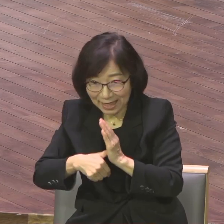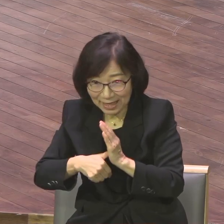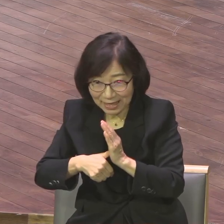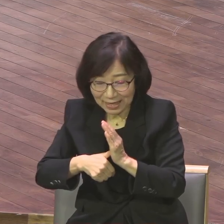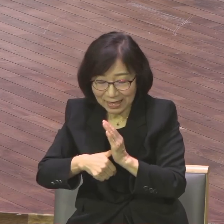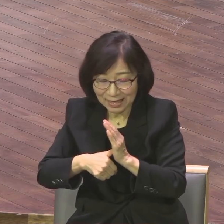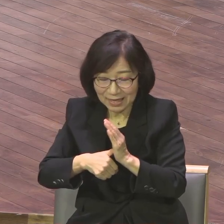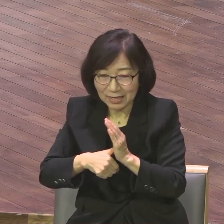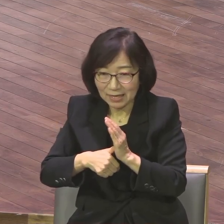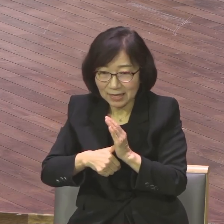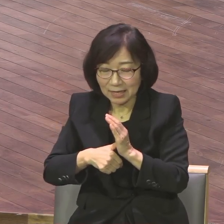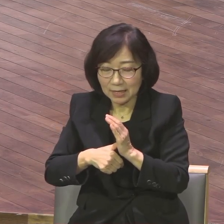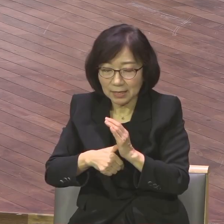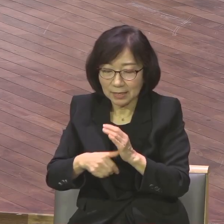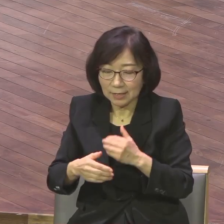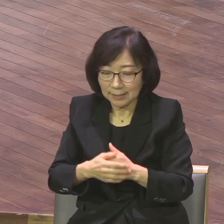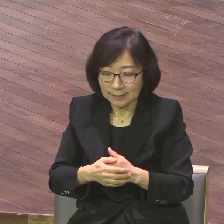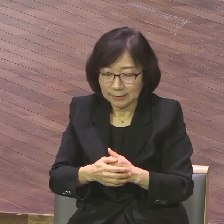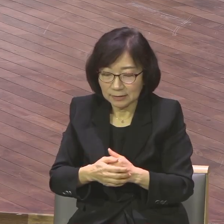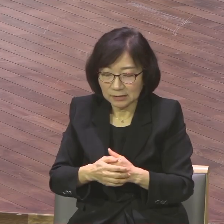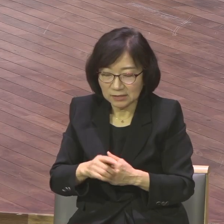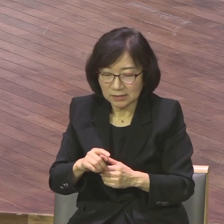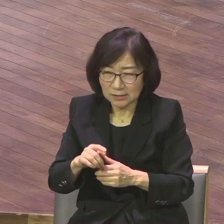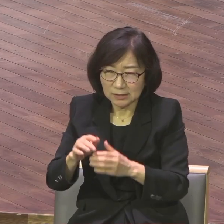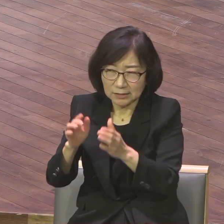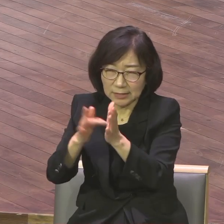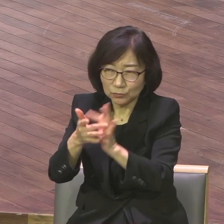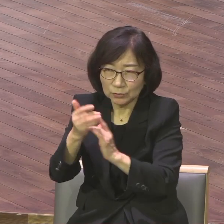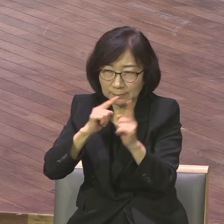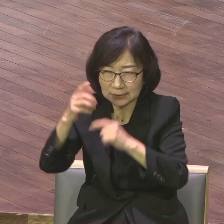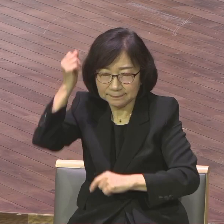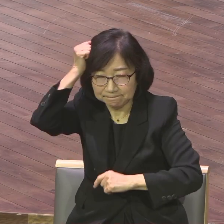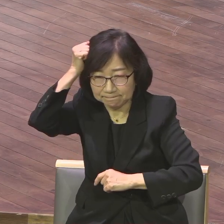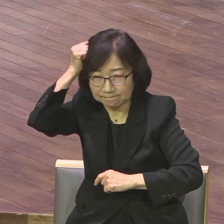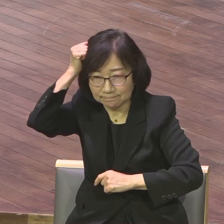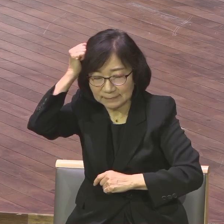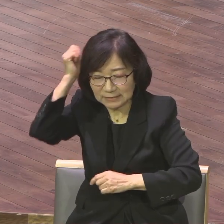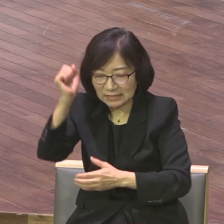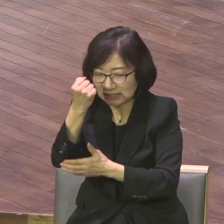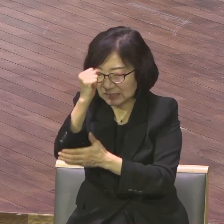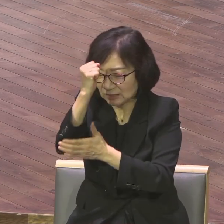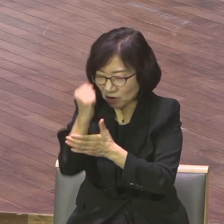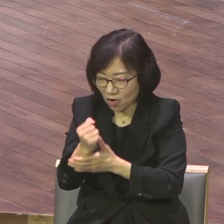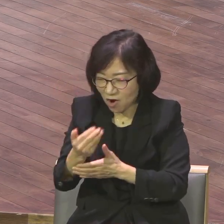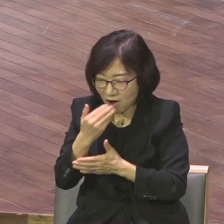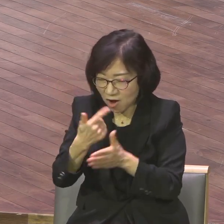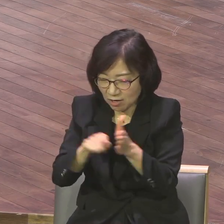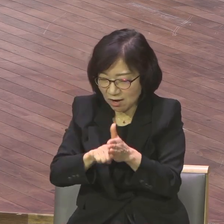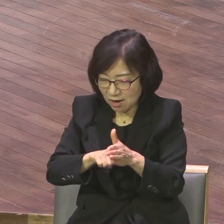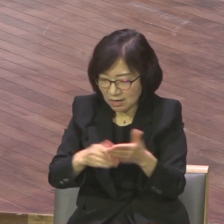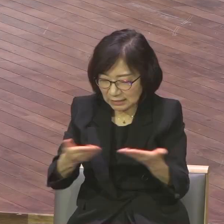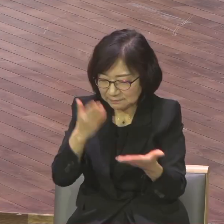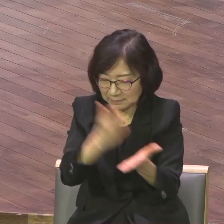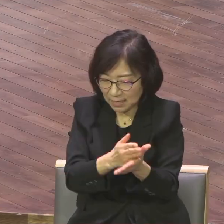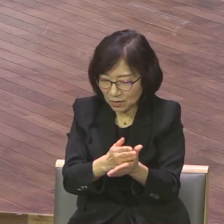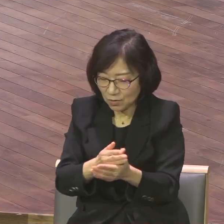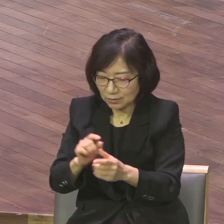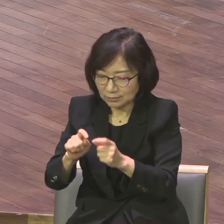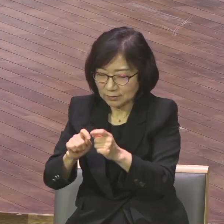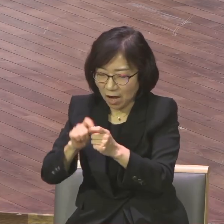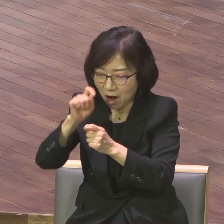참여하라고 하시느냐? 썩을 양식을 위하여 일하지 말고 영생하도록 있는 양식을 위하여